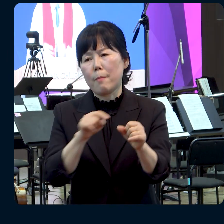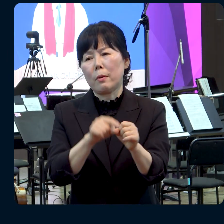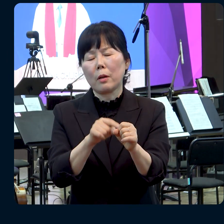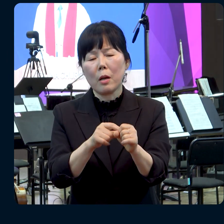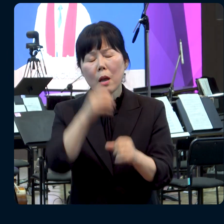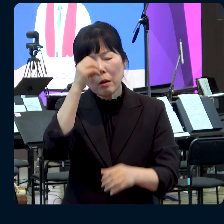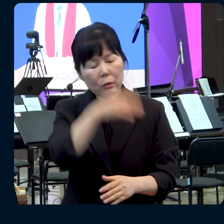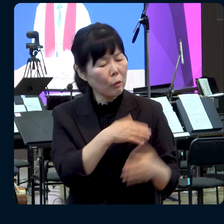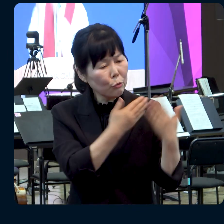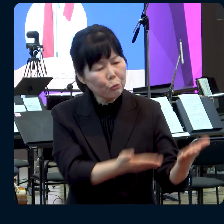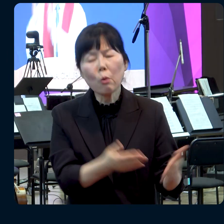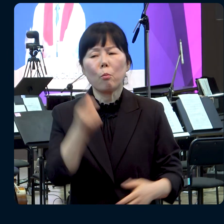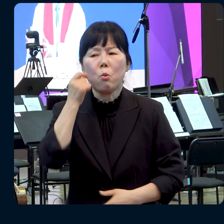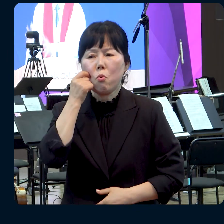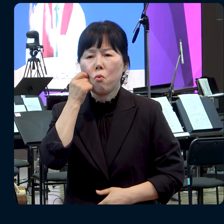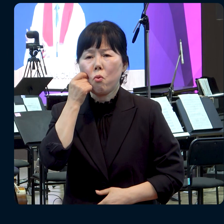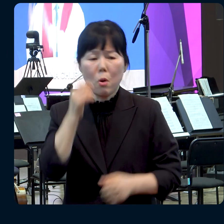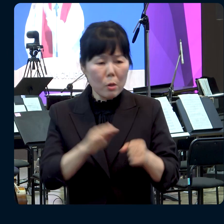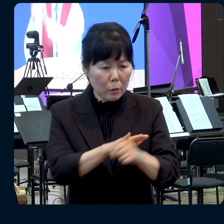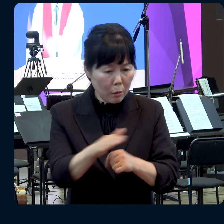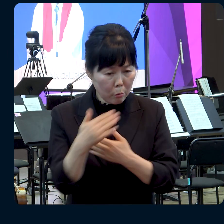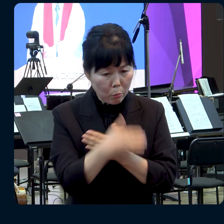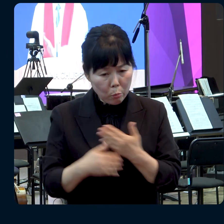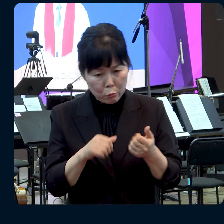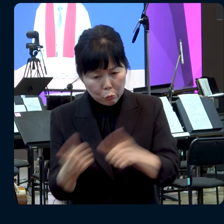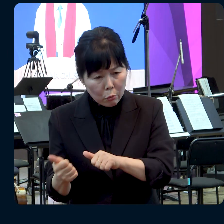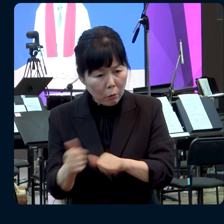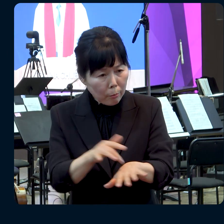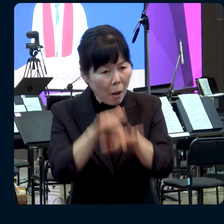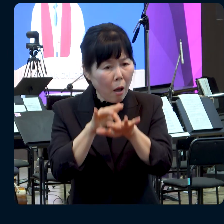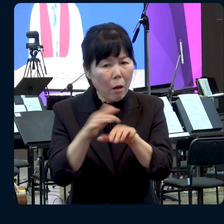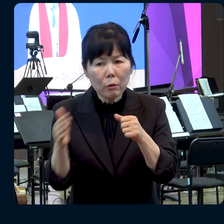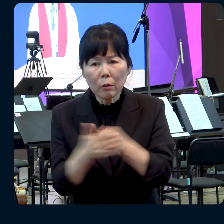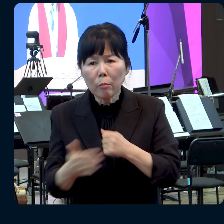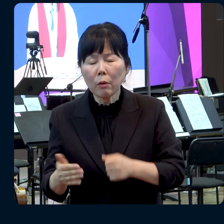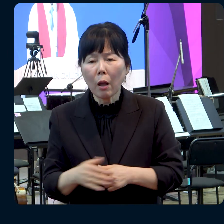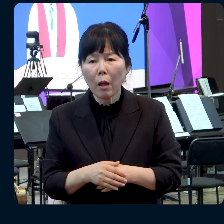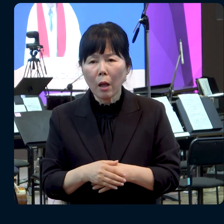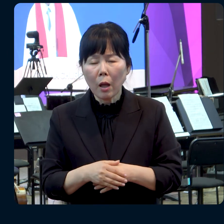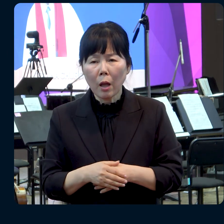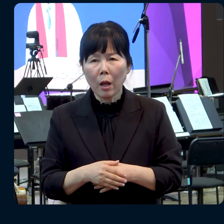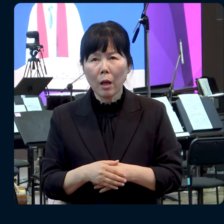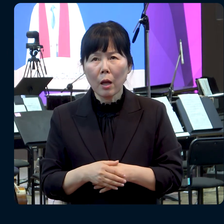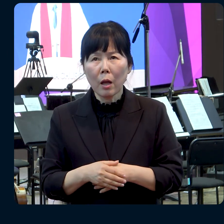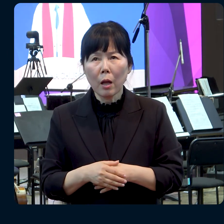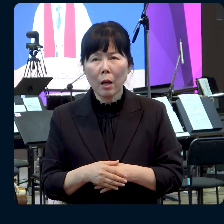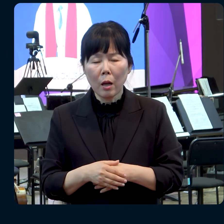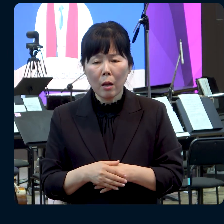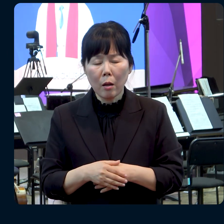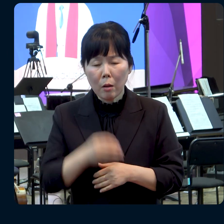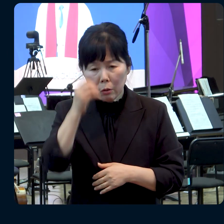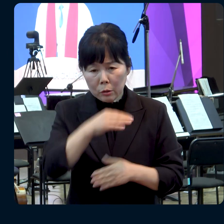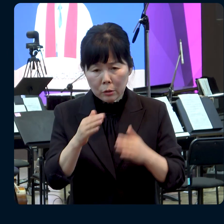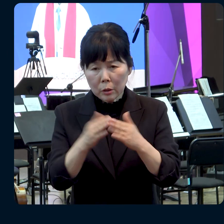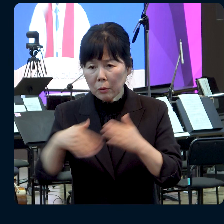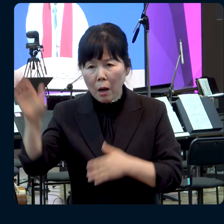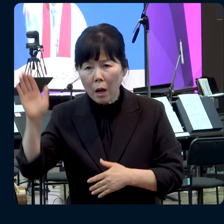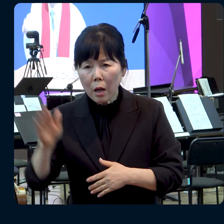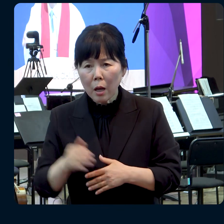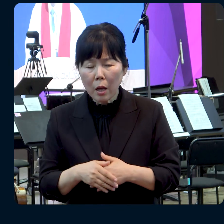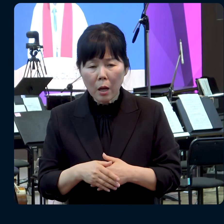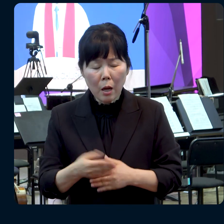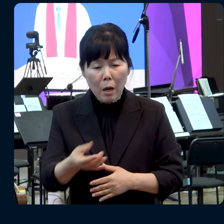거죠. 사랑하는 사람의 시신이 없어졌는데 어떻게 없구나 하고서 그냥 돌아섭니까? 어떻게